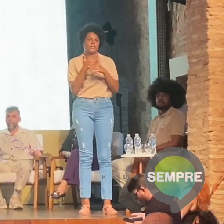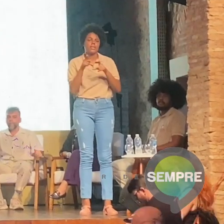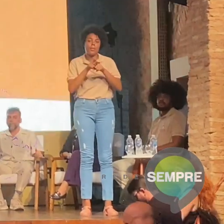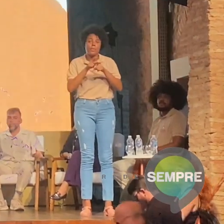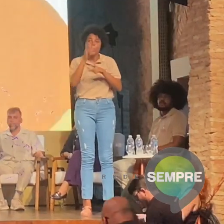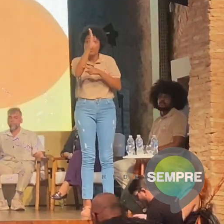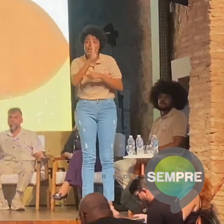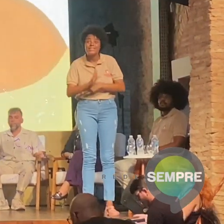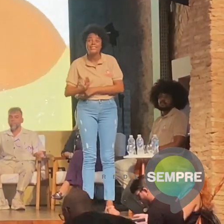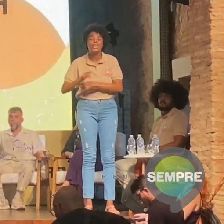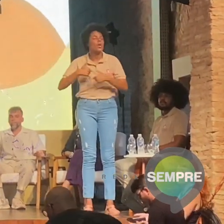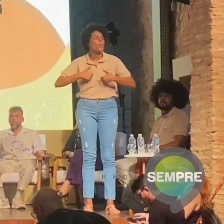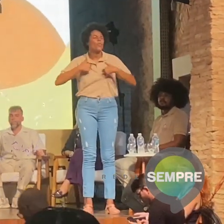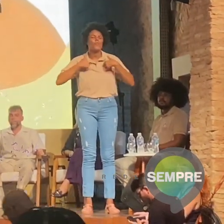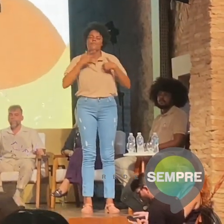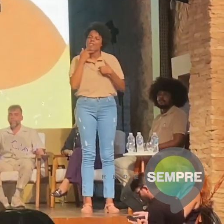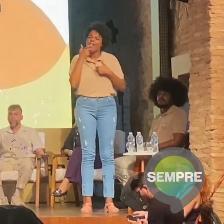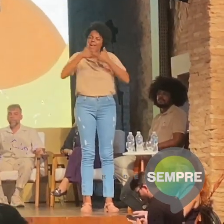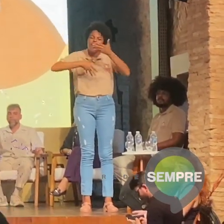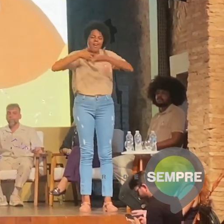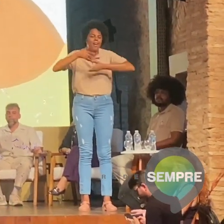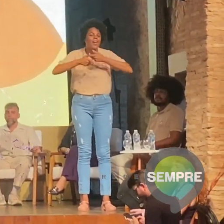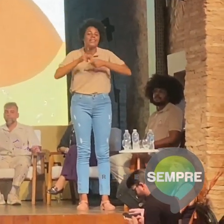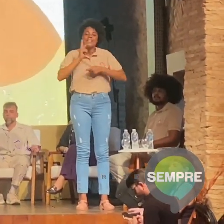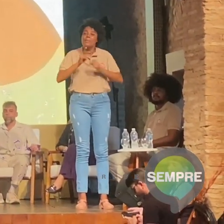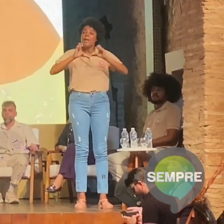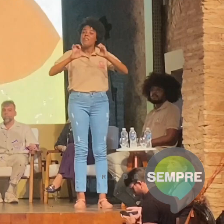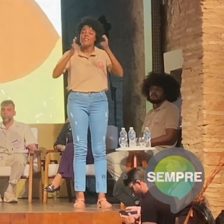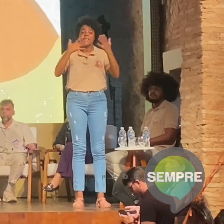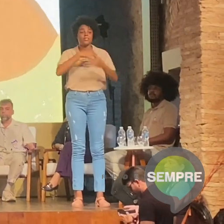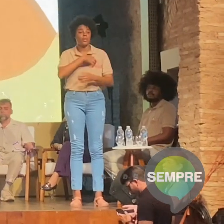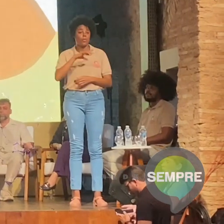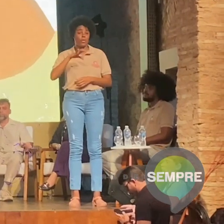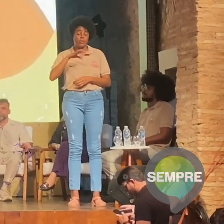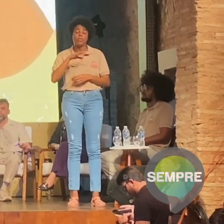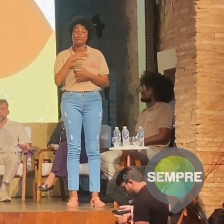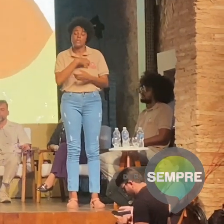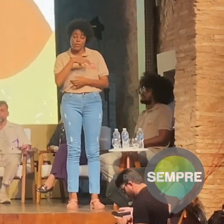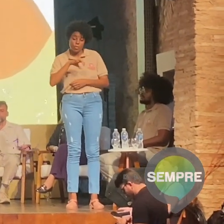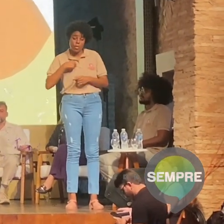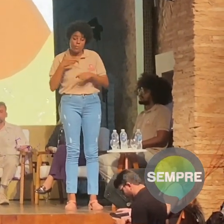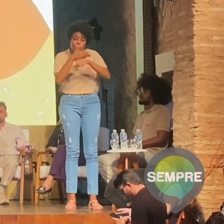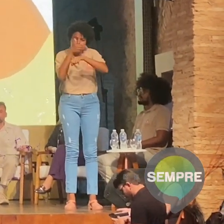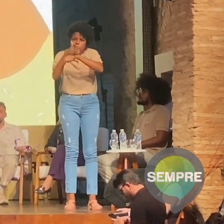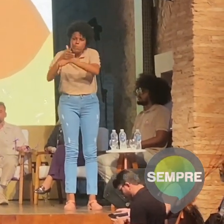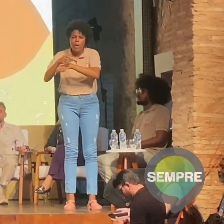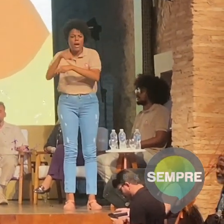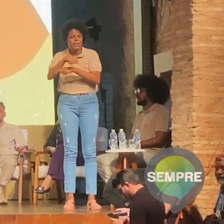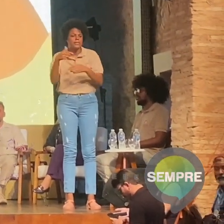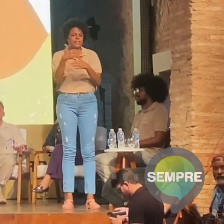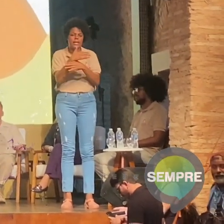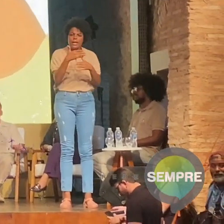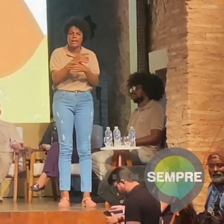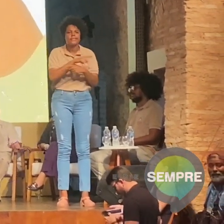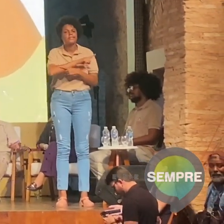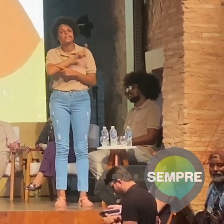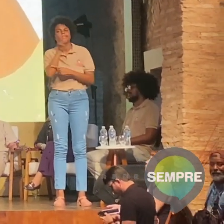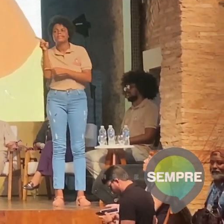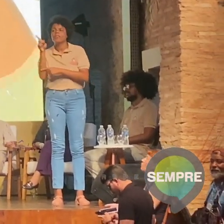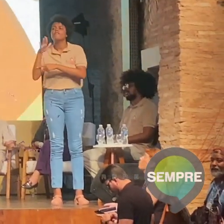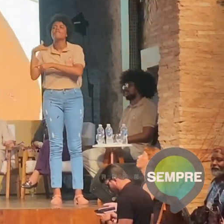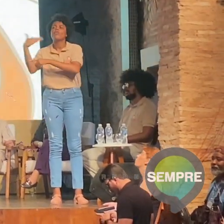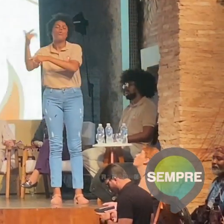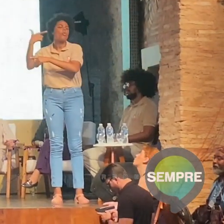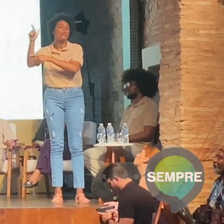Brasil e no mundo. Eu tenho muito orgulho de te dizer, todo evento de Salvador que eu participo, seja aqui na nossa cidade, seja